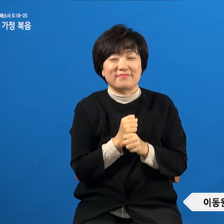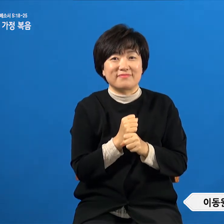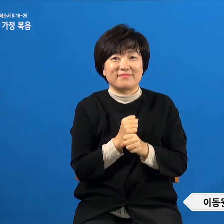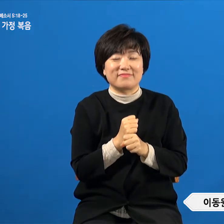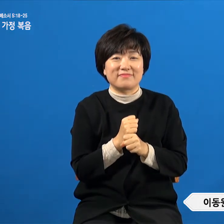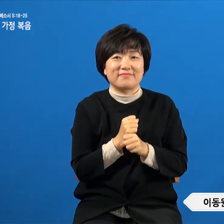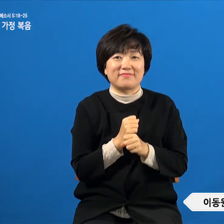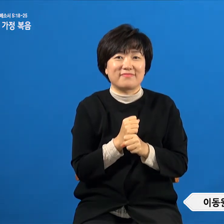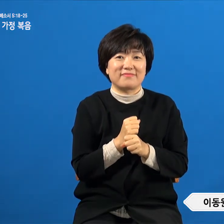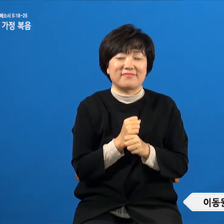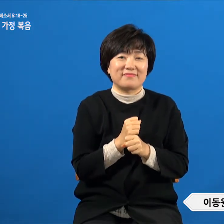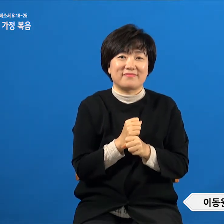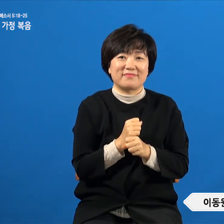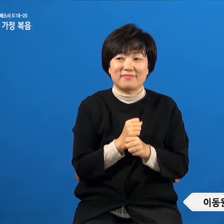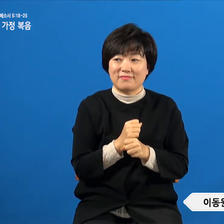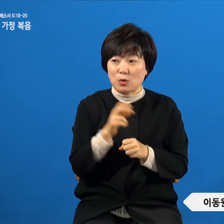옆에